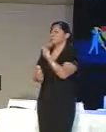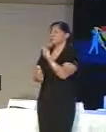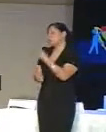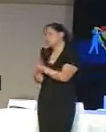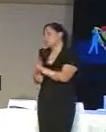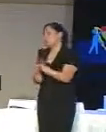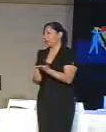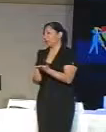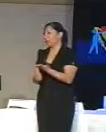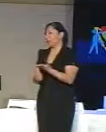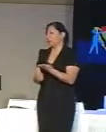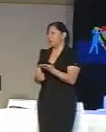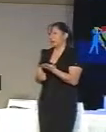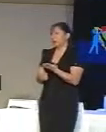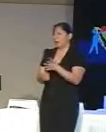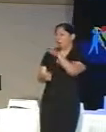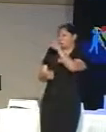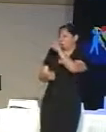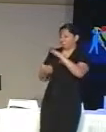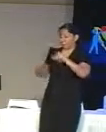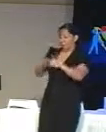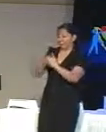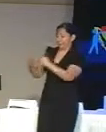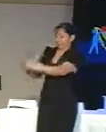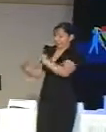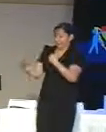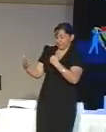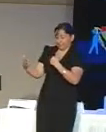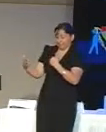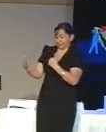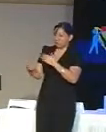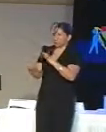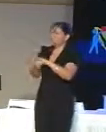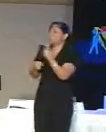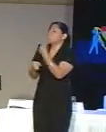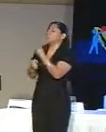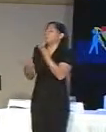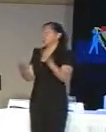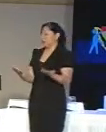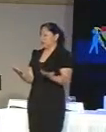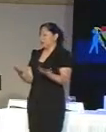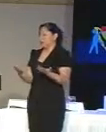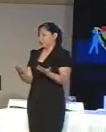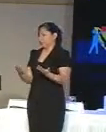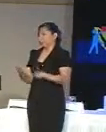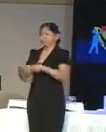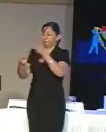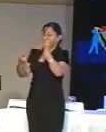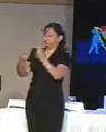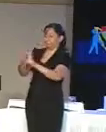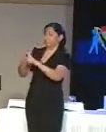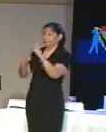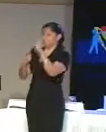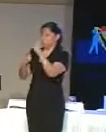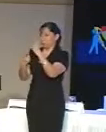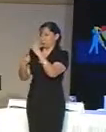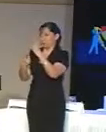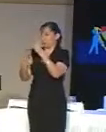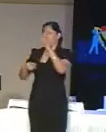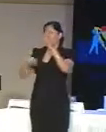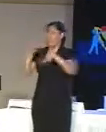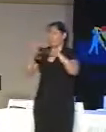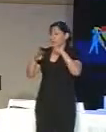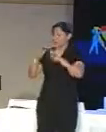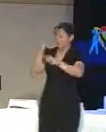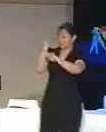diferentes factores de riesgo: nacimiento pretérmino, resultado del trabajo de parto espontáneo, se